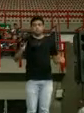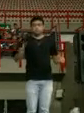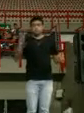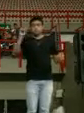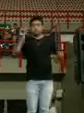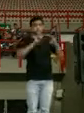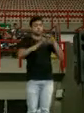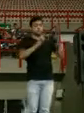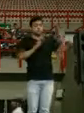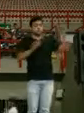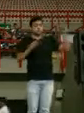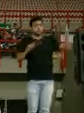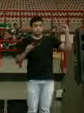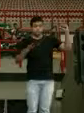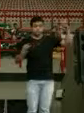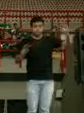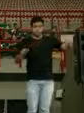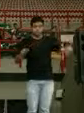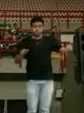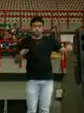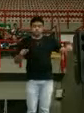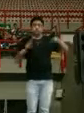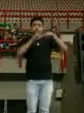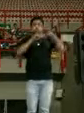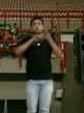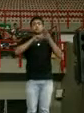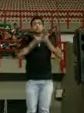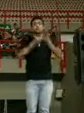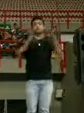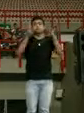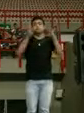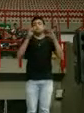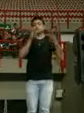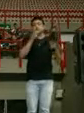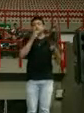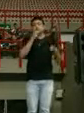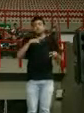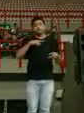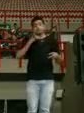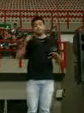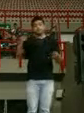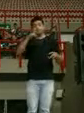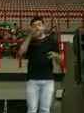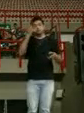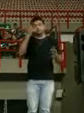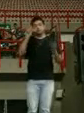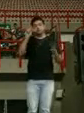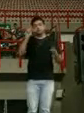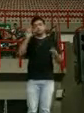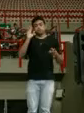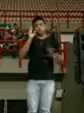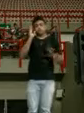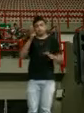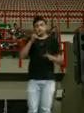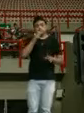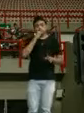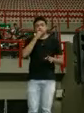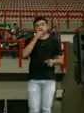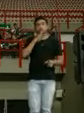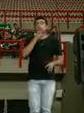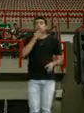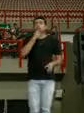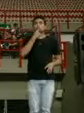Mi, menor é a frequência. Então, qual é a conclusão que eu chego? A conclusão que a gente chega é a seguinte: as cordas vocais